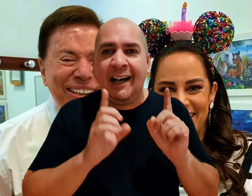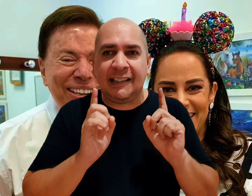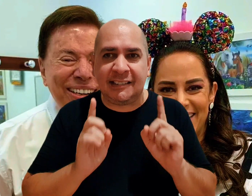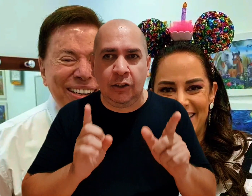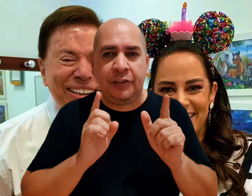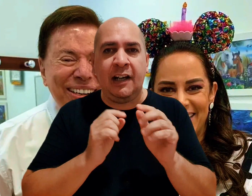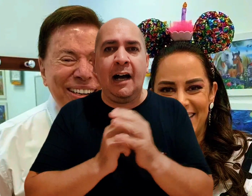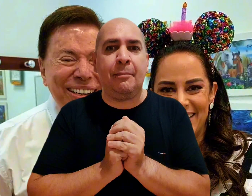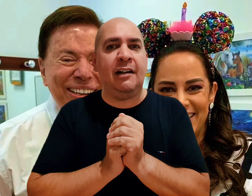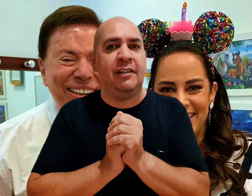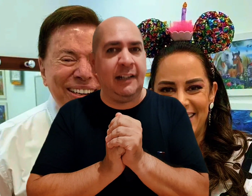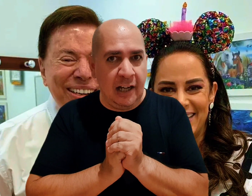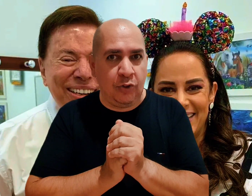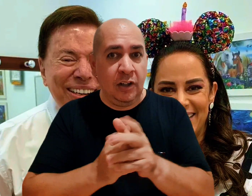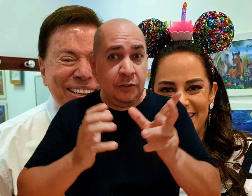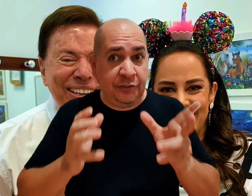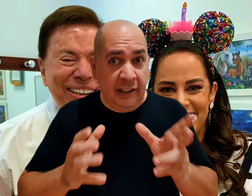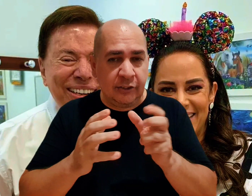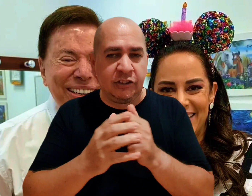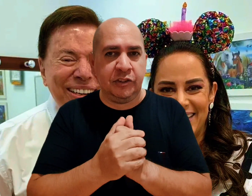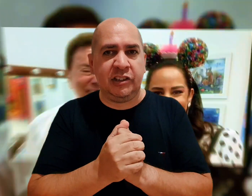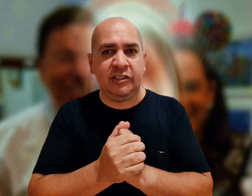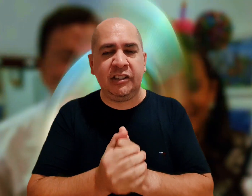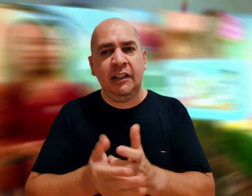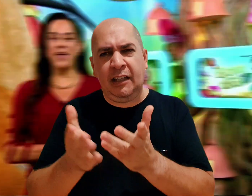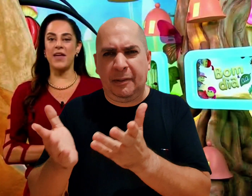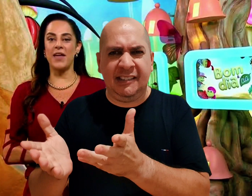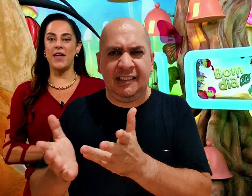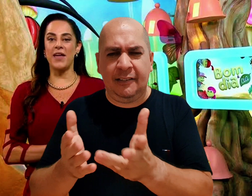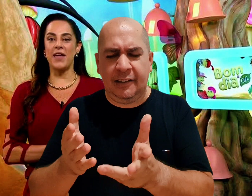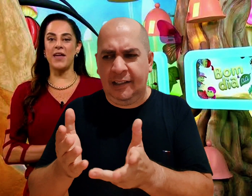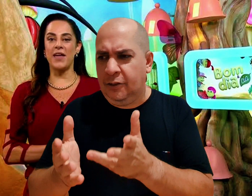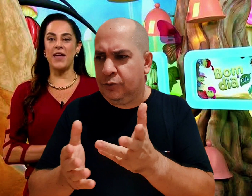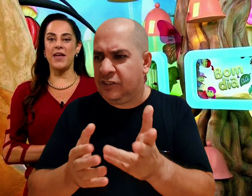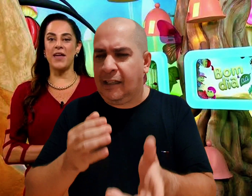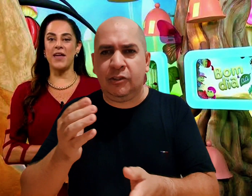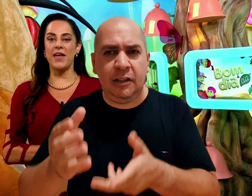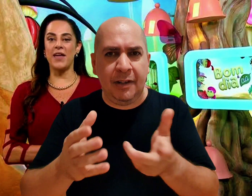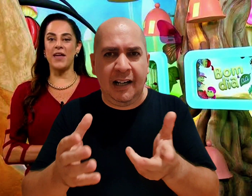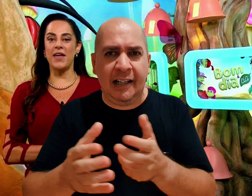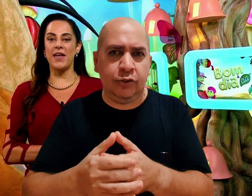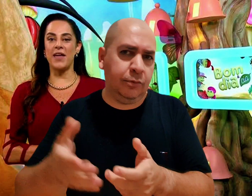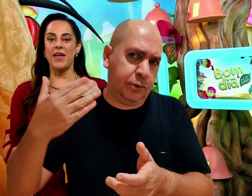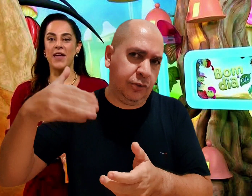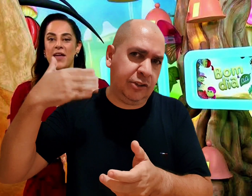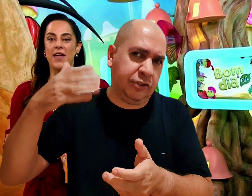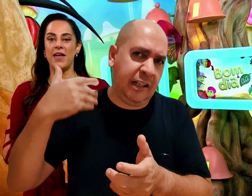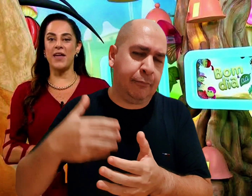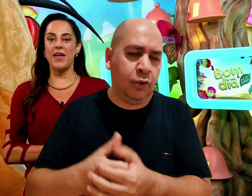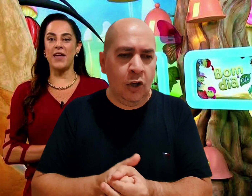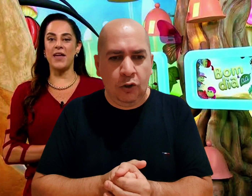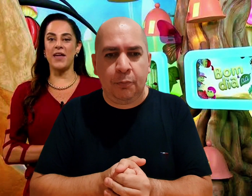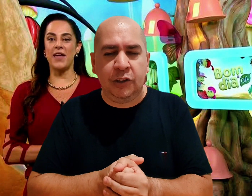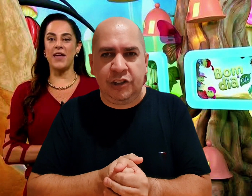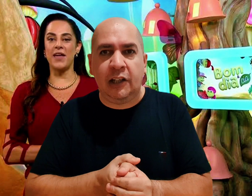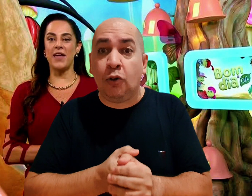a Silvia Abravanel filha do Silvio Santos que apresentava ali o Sábado Animado durante um tempo o Bom Dia e